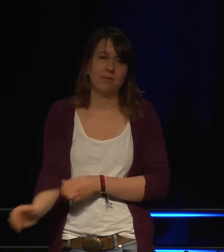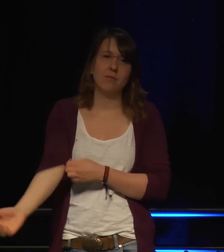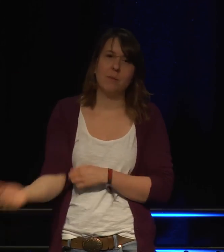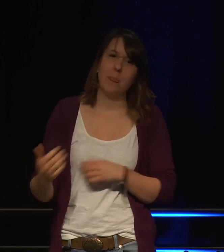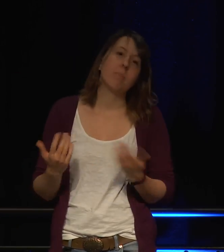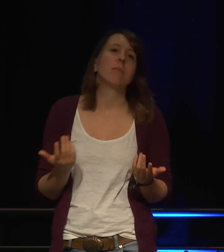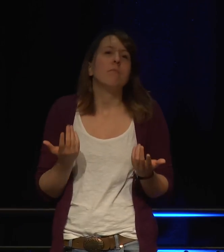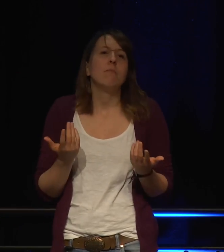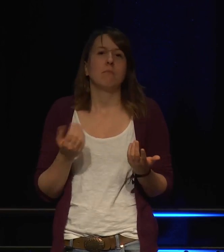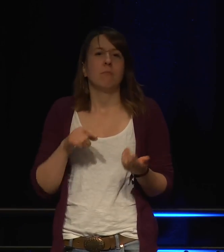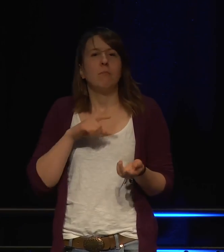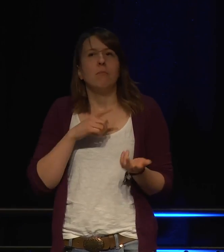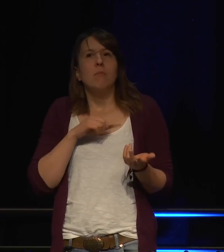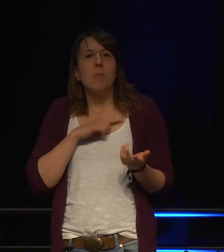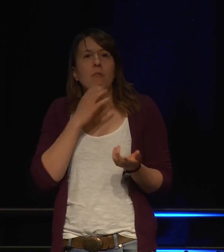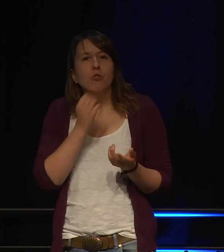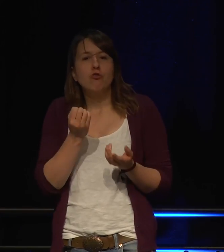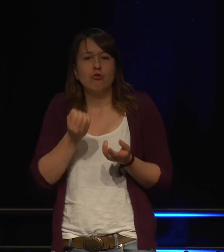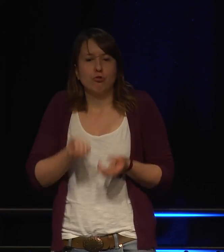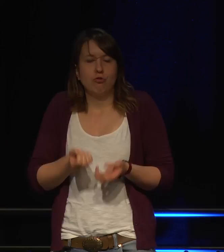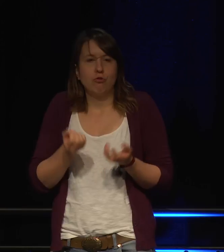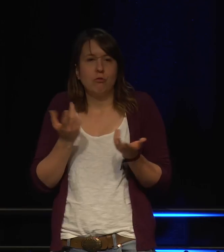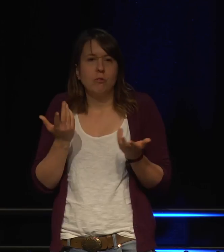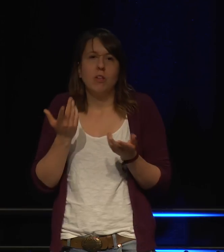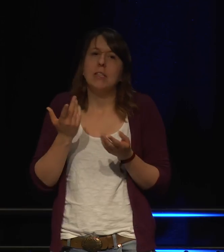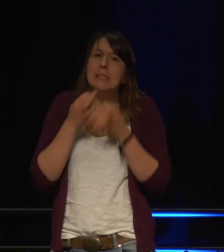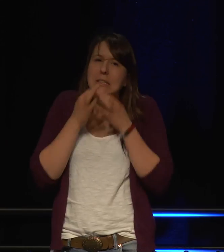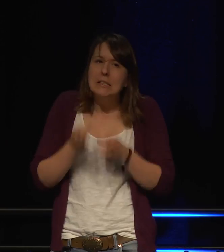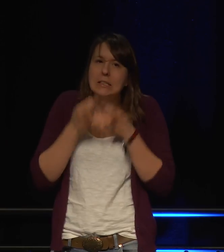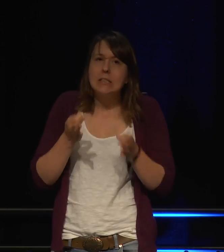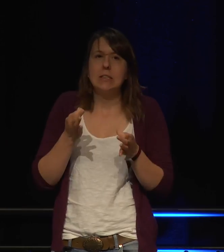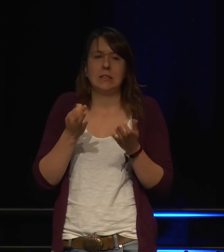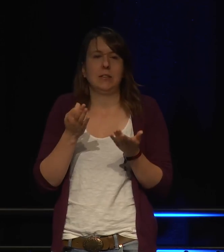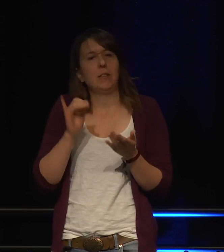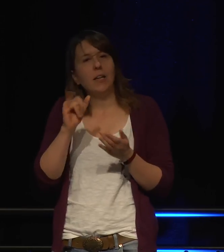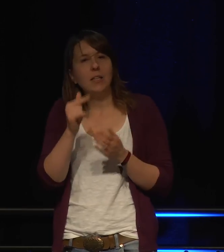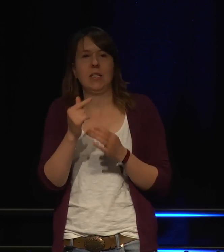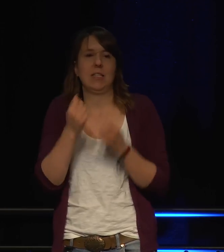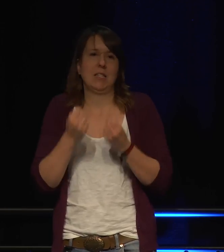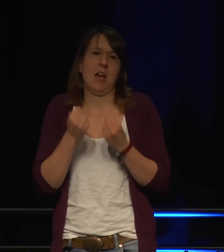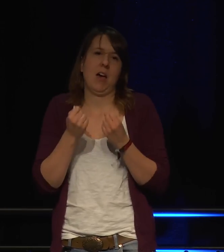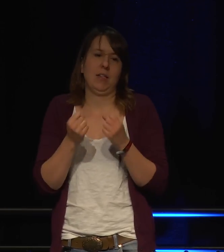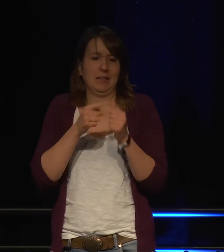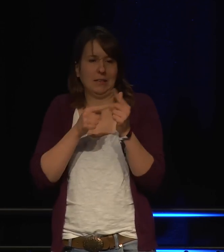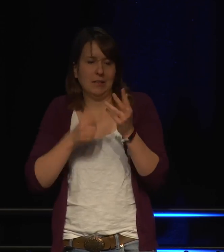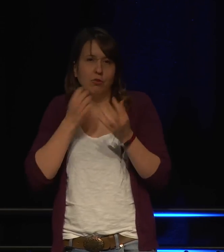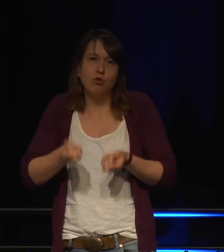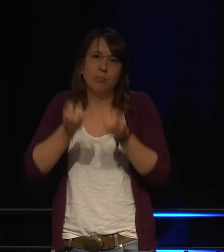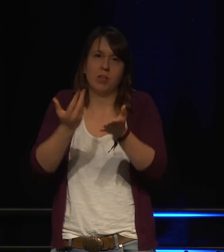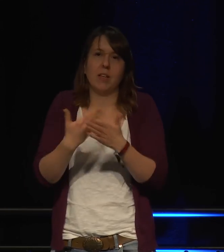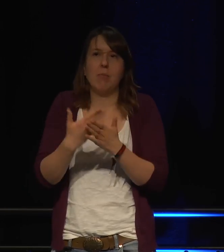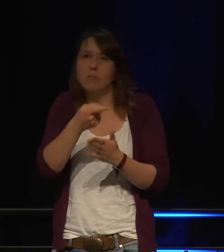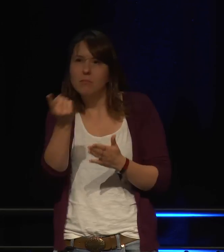Lo que no voy a dar son detalles sobre la seguridad IT. Si os queréis basar en